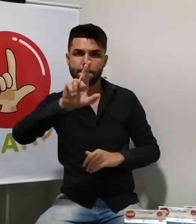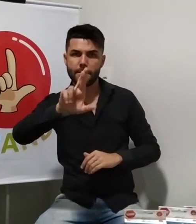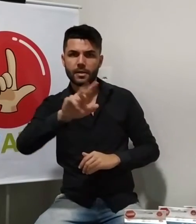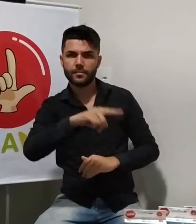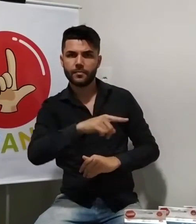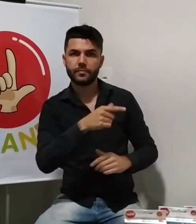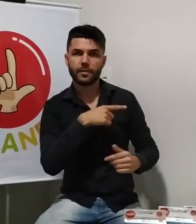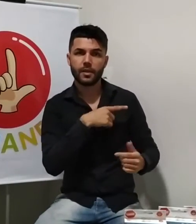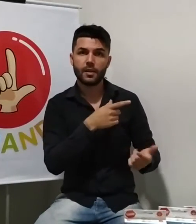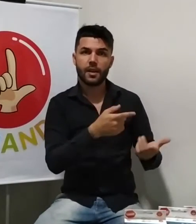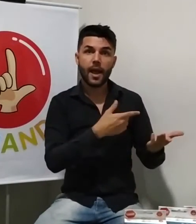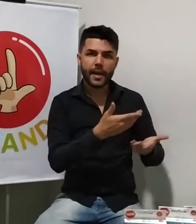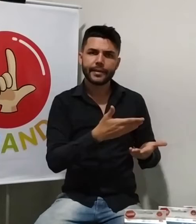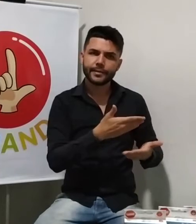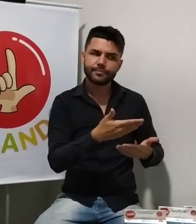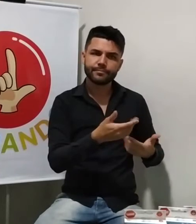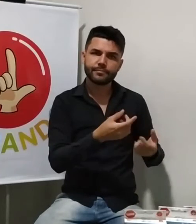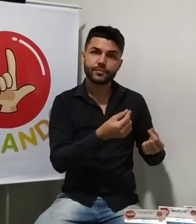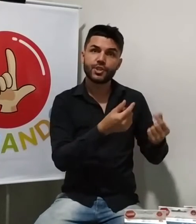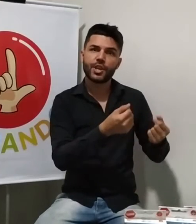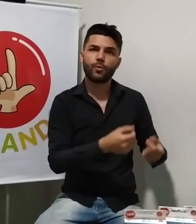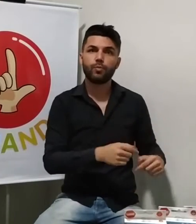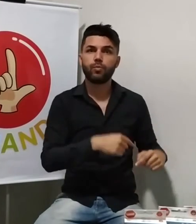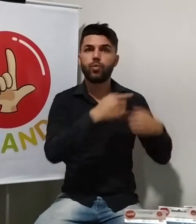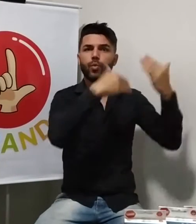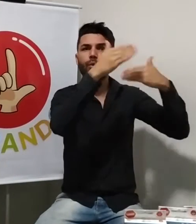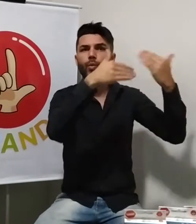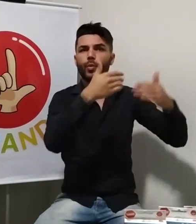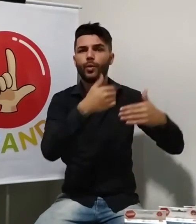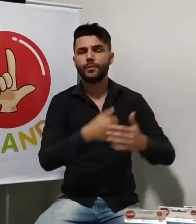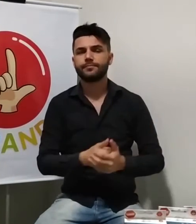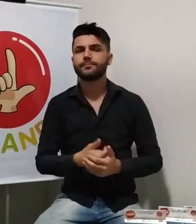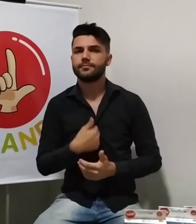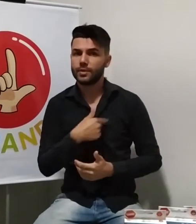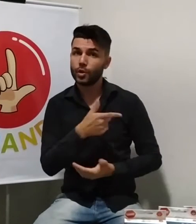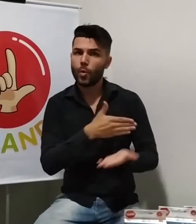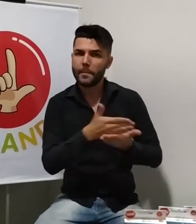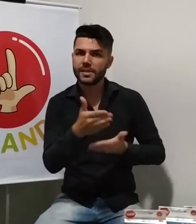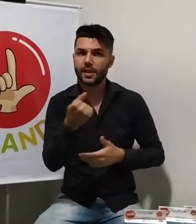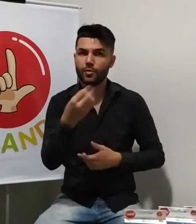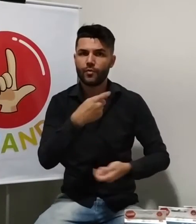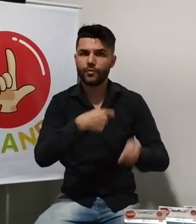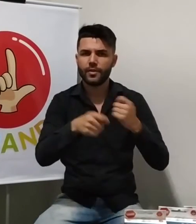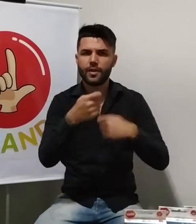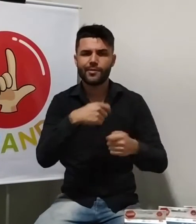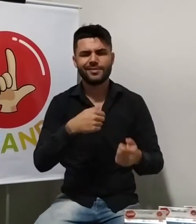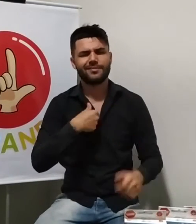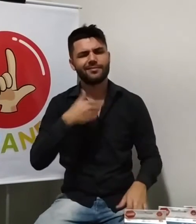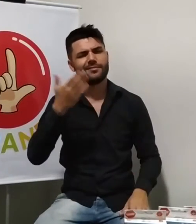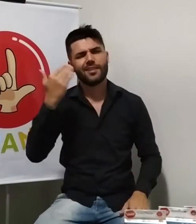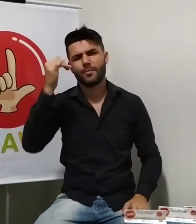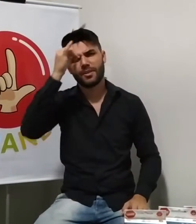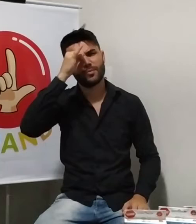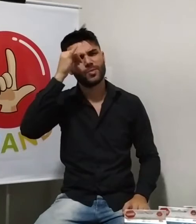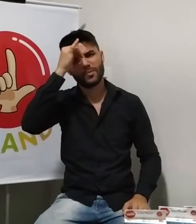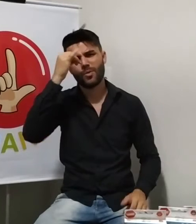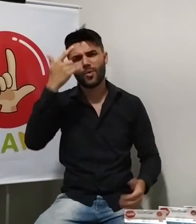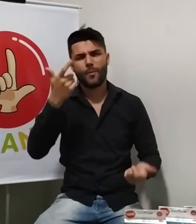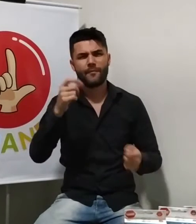anos, $100 mil na mão, vai ser igual o Ronaldinho Gaúcho. Isso aí não vai dar certo. Eu tenho que ir embora daqui. Vou pra uma cidade menor. Na verdade, o medo que eu tinha era,